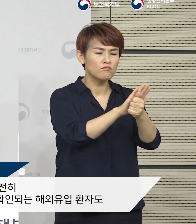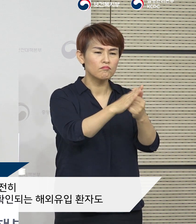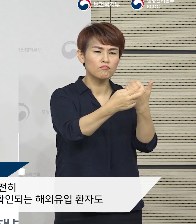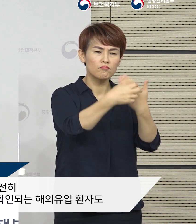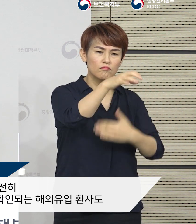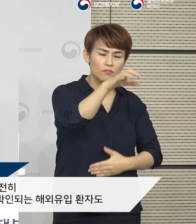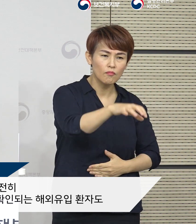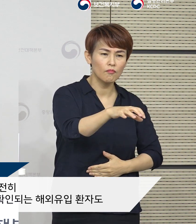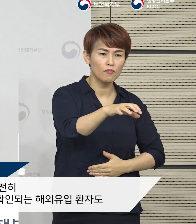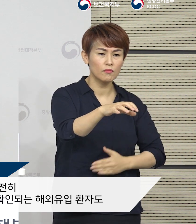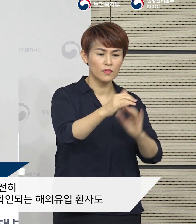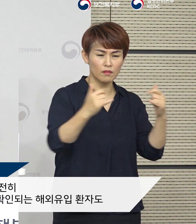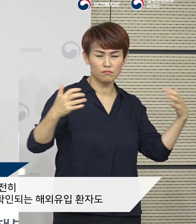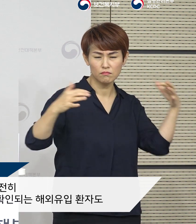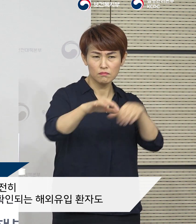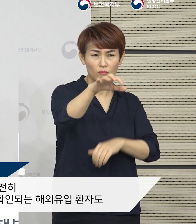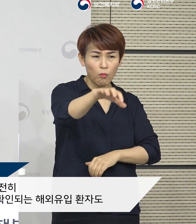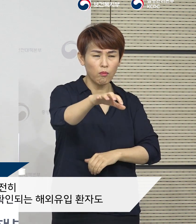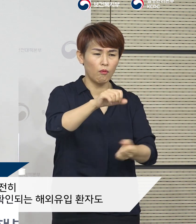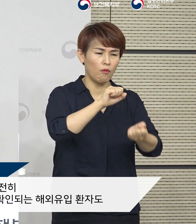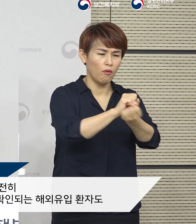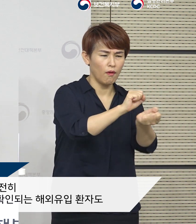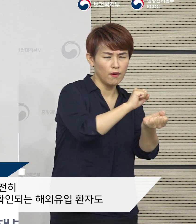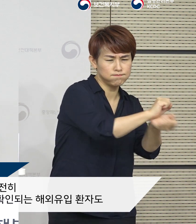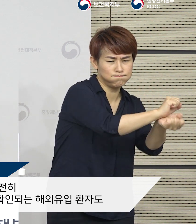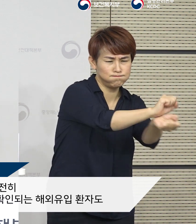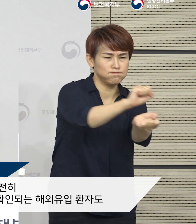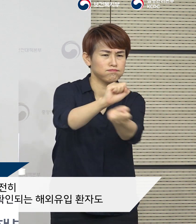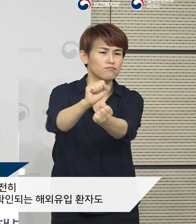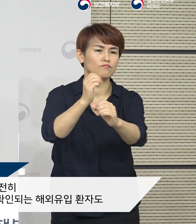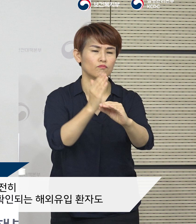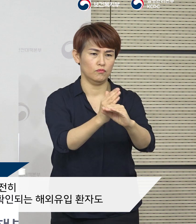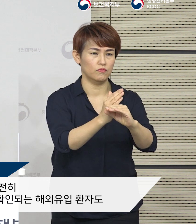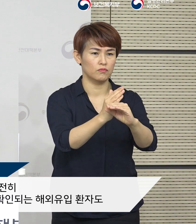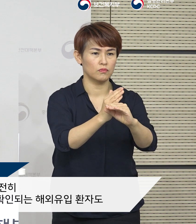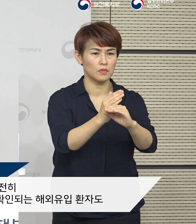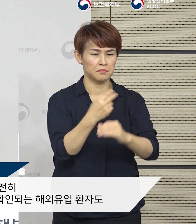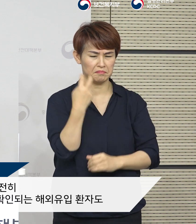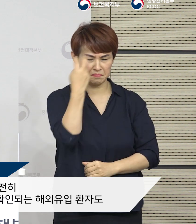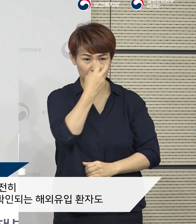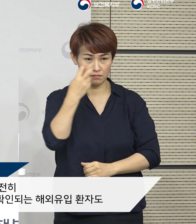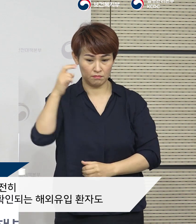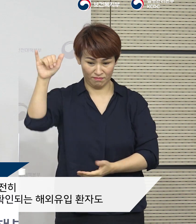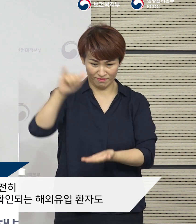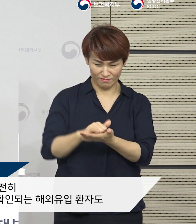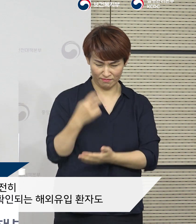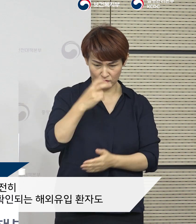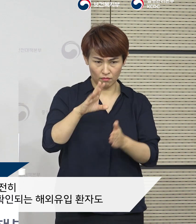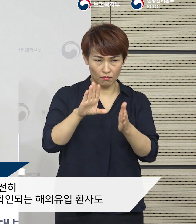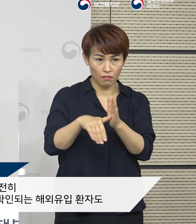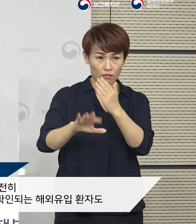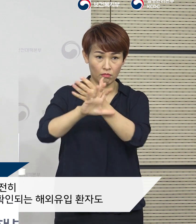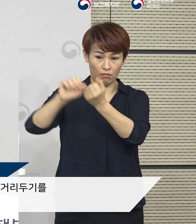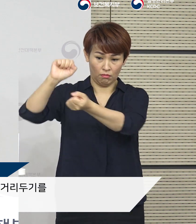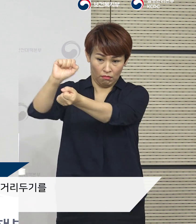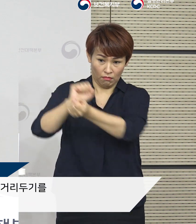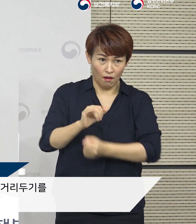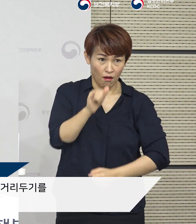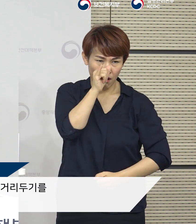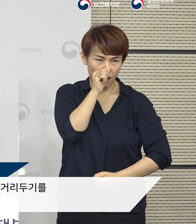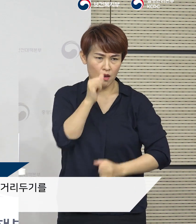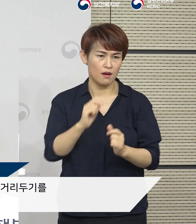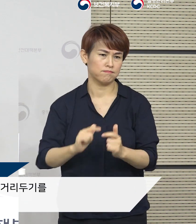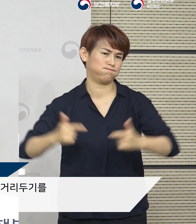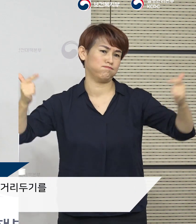다중이용시설을 중심으로 여전히 다수의 집단 감염이 발생하였고 검역 과정에서 확인되는 해외 유입 환자도